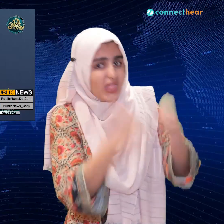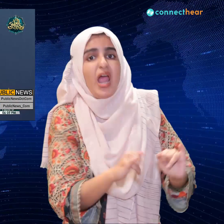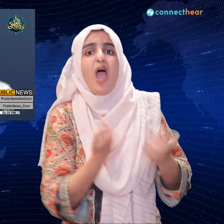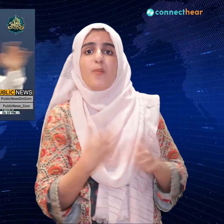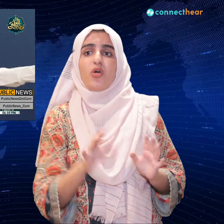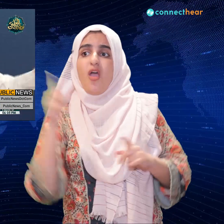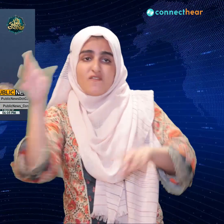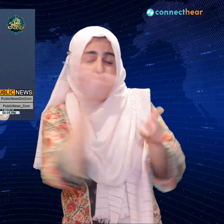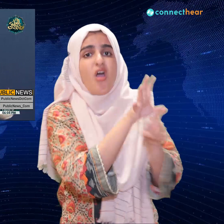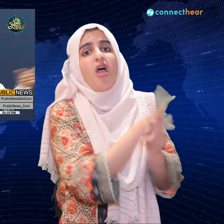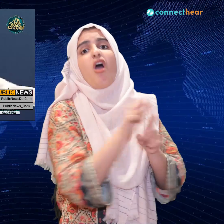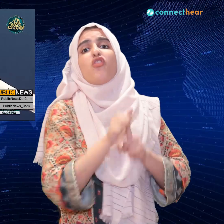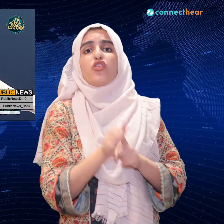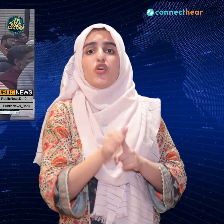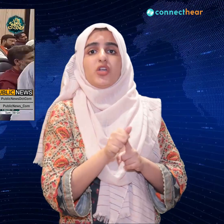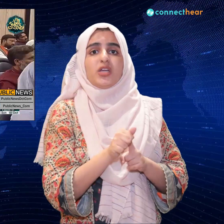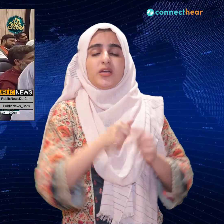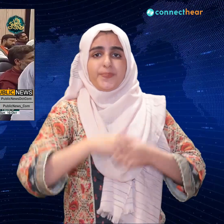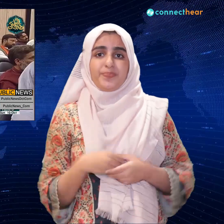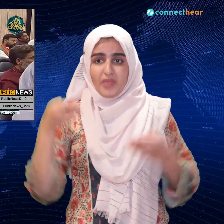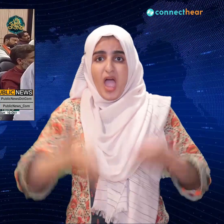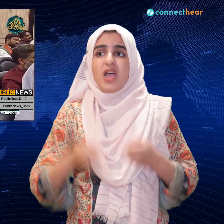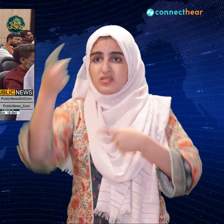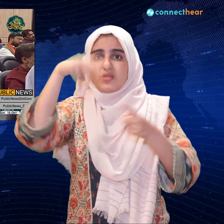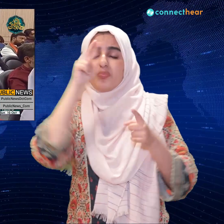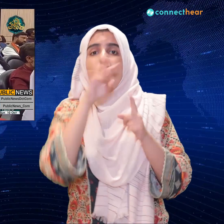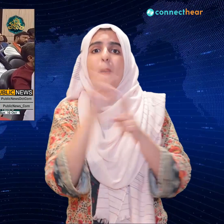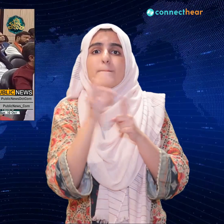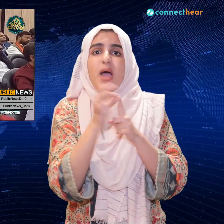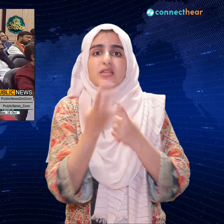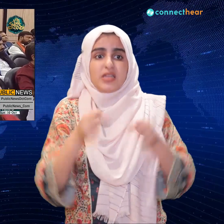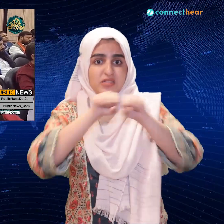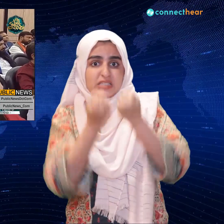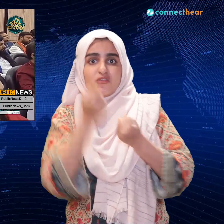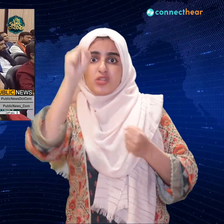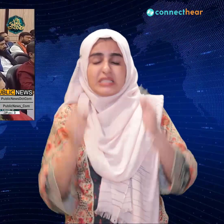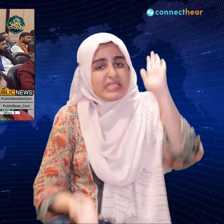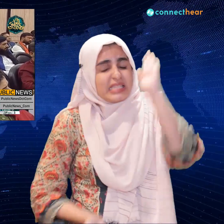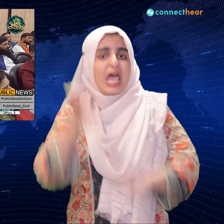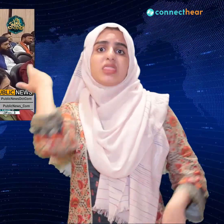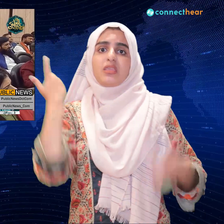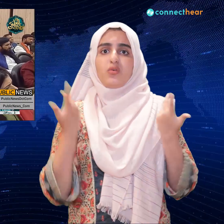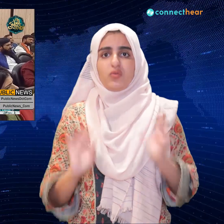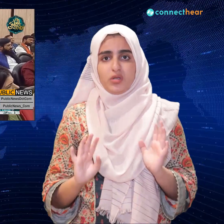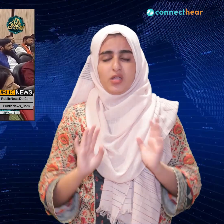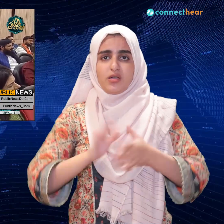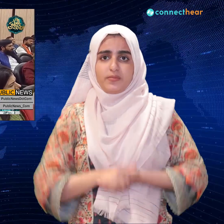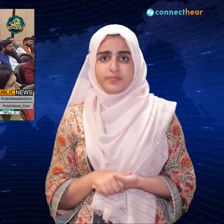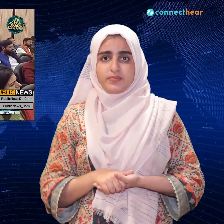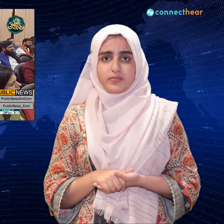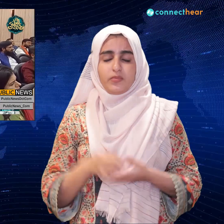اور اس کے بہت برے اثرات ہیں. آج ہی آپ دیکھ لیں پاکستان میں کہ ڈیورس ریٹ کدھر سے کدھر چلی گئی. اچھا جی، اس کے